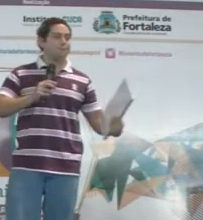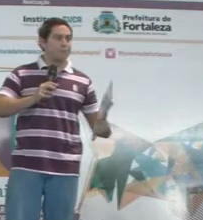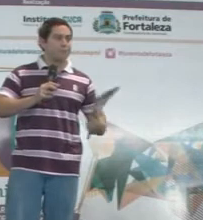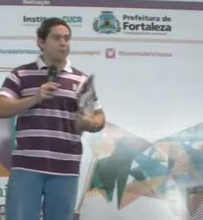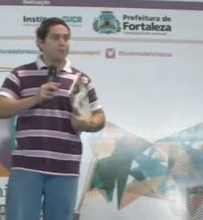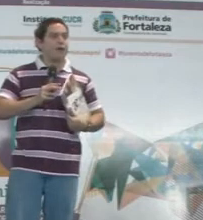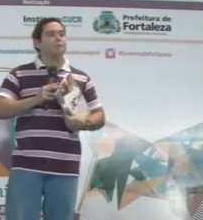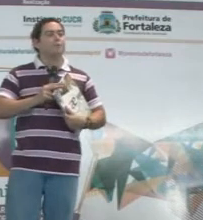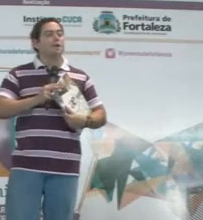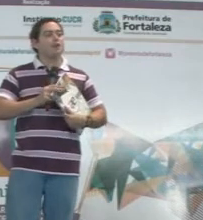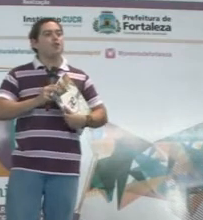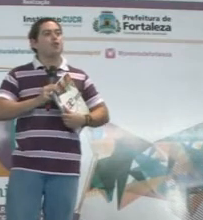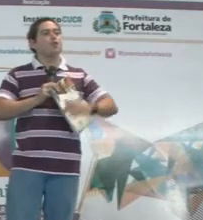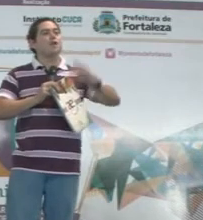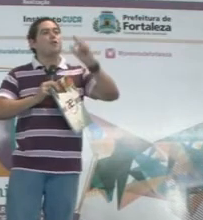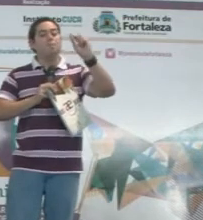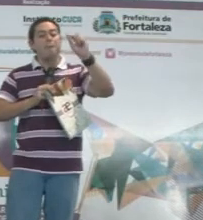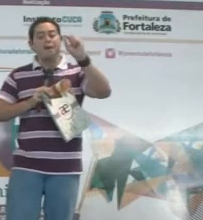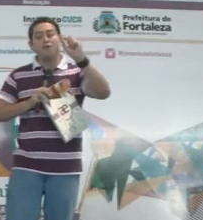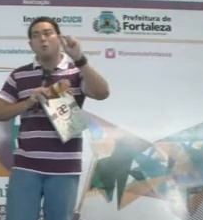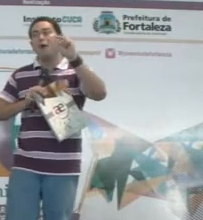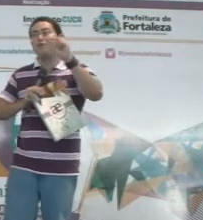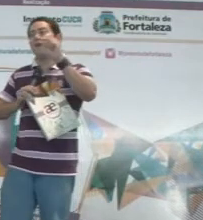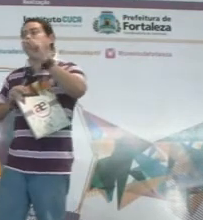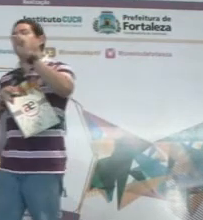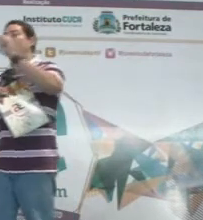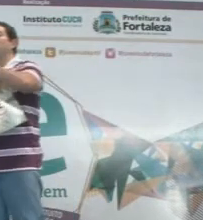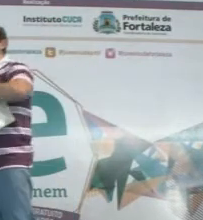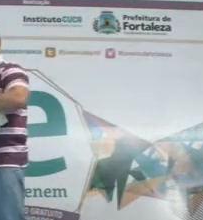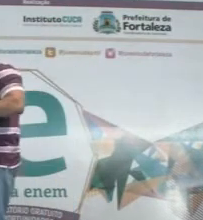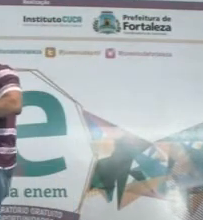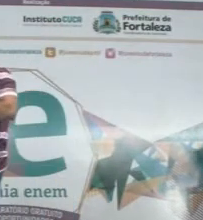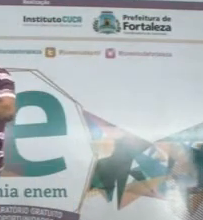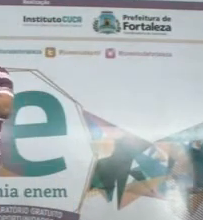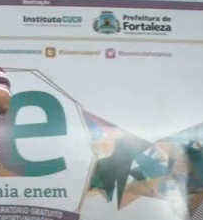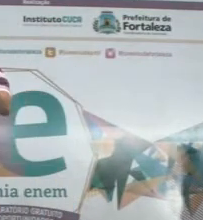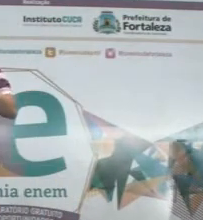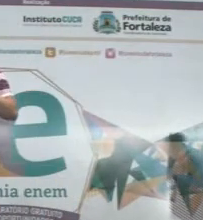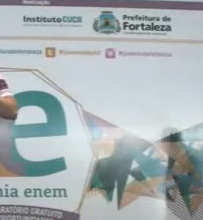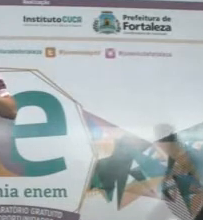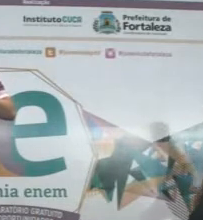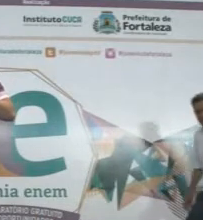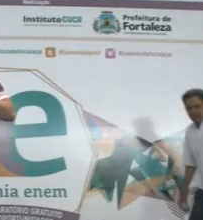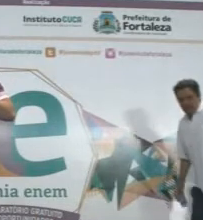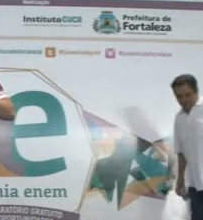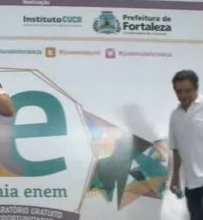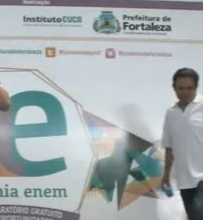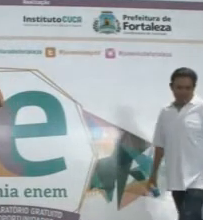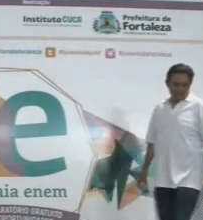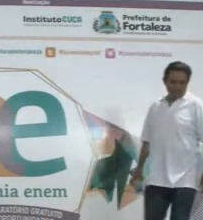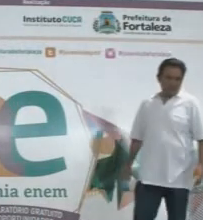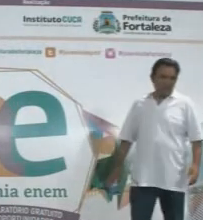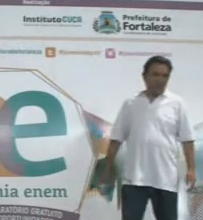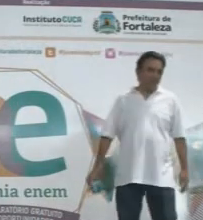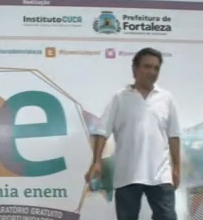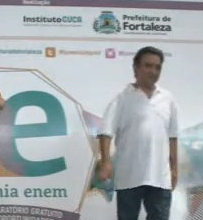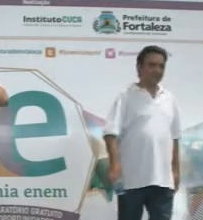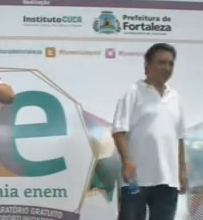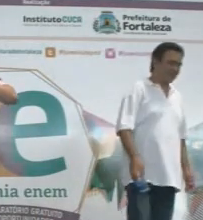médio, tá, a gente usa um país como referência de cultura. Quem é a França? A